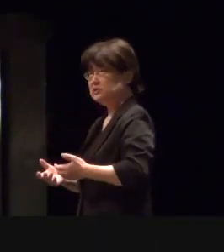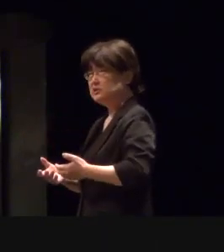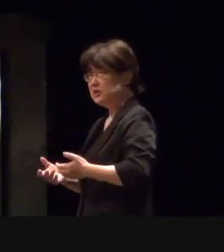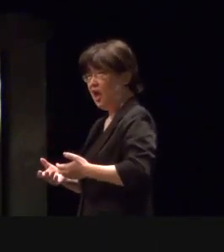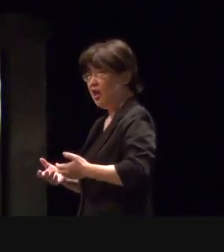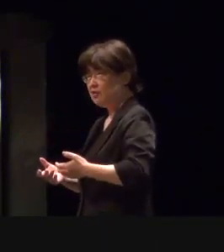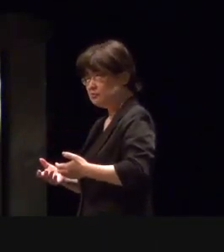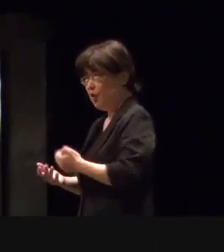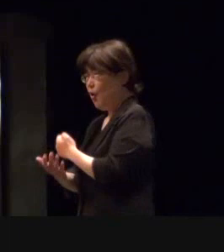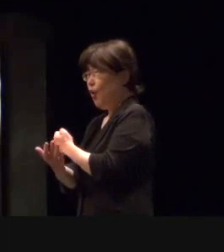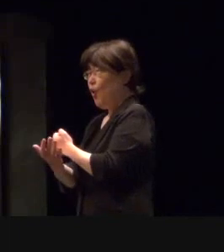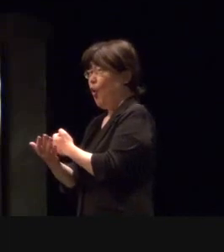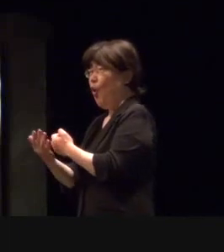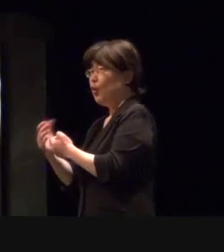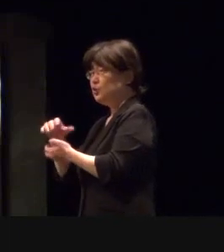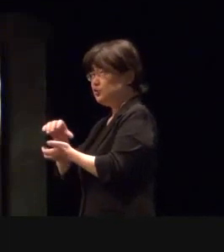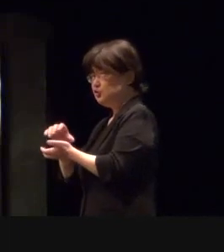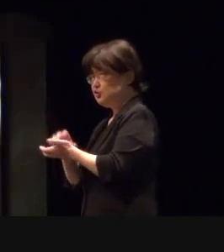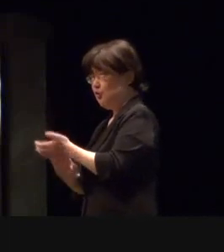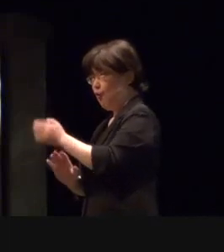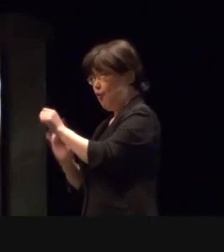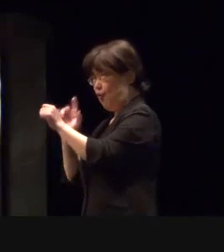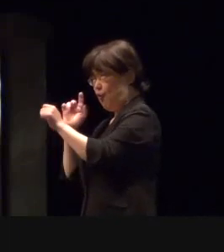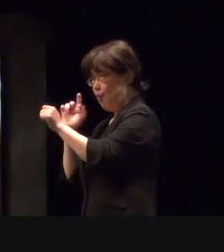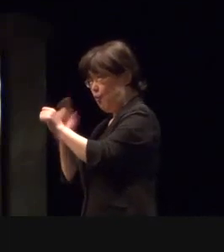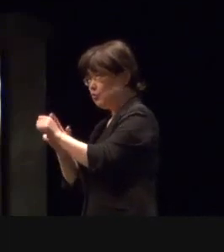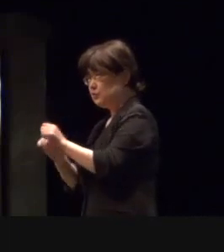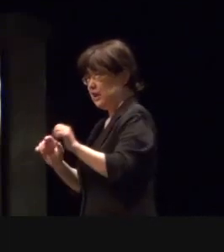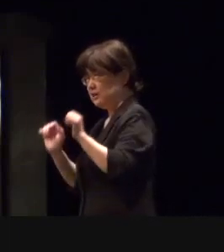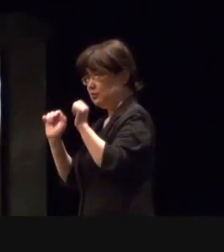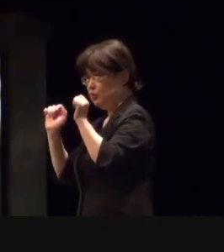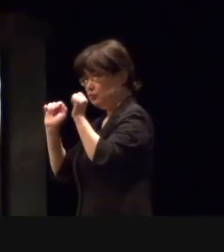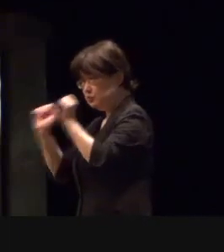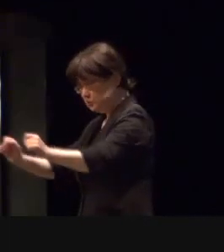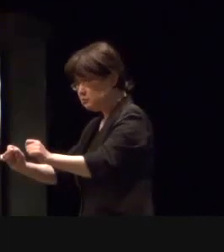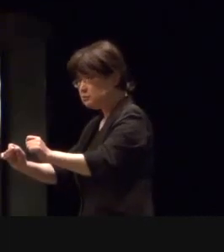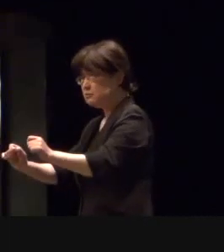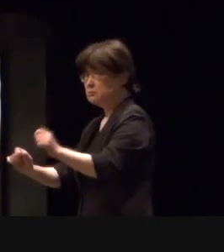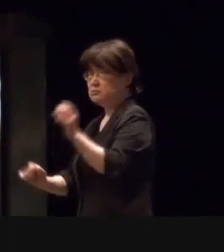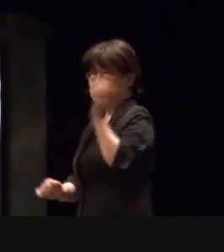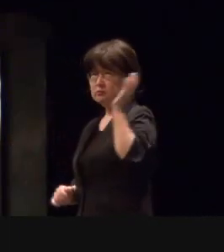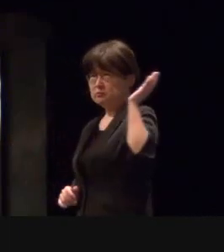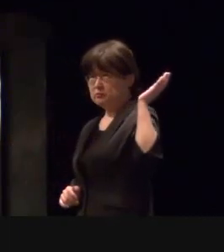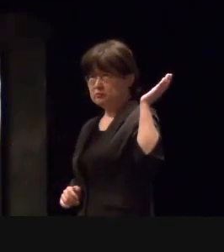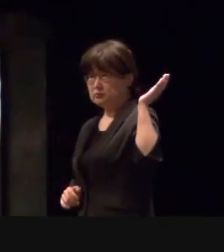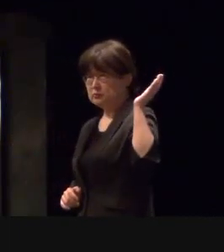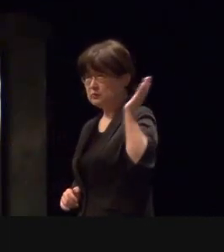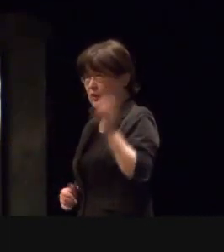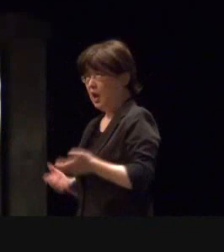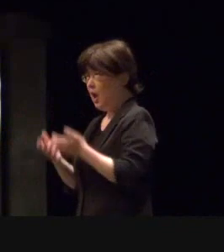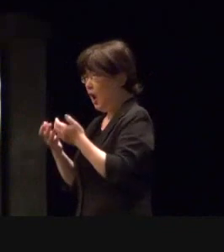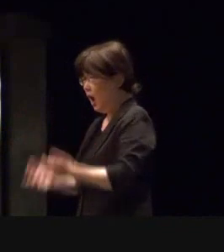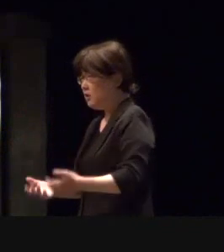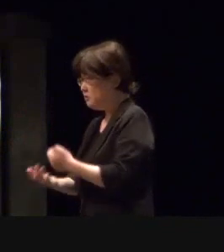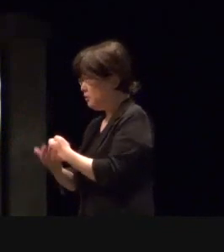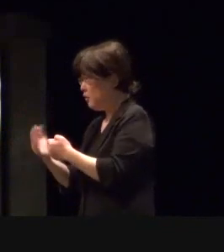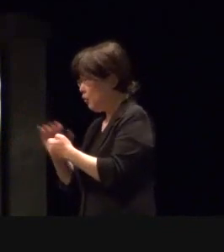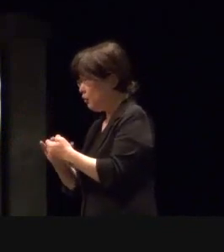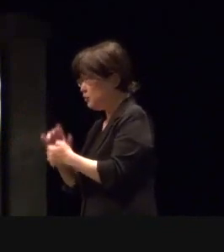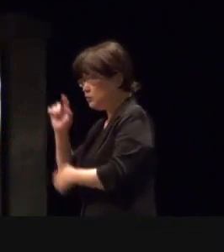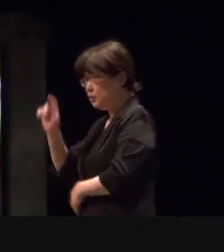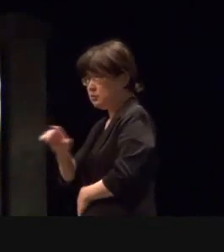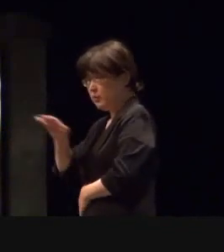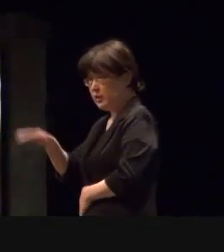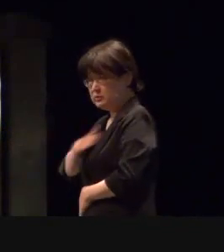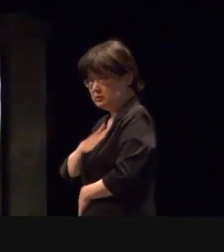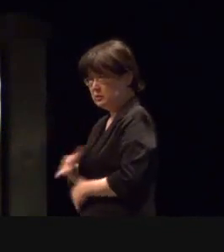に資することを目的として行うものとする。安全保障ということは皆さんよくご存知だと思い